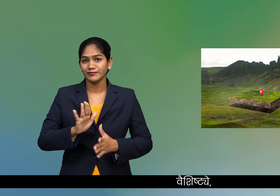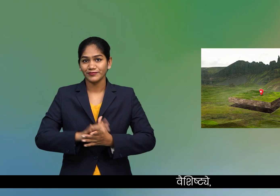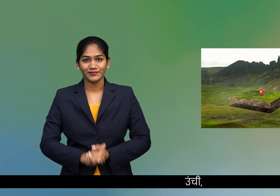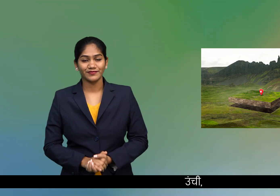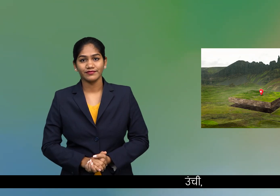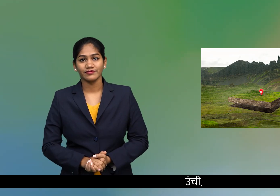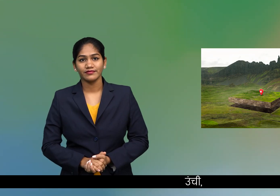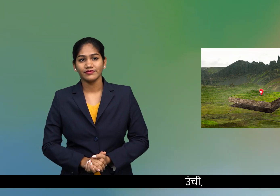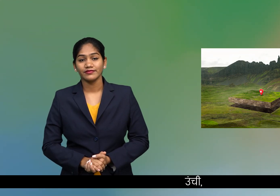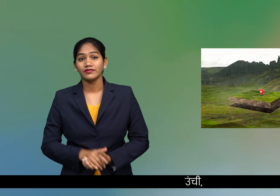उंची,